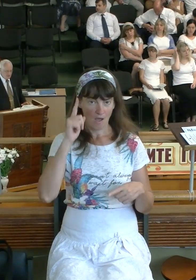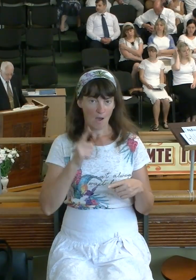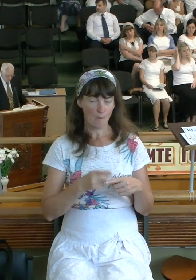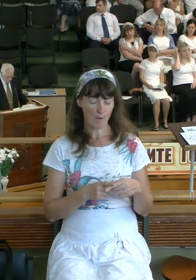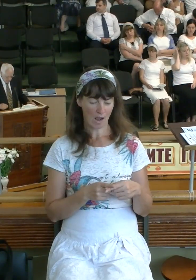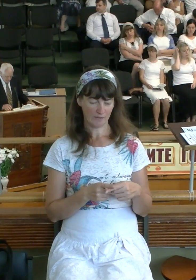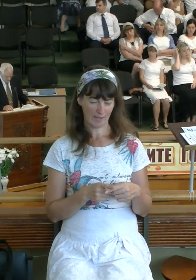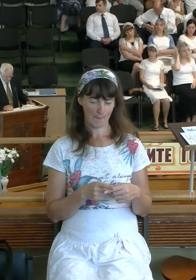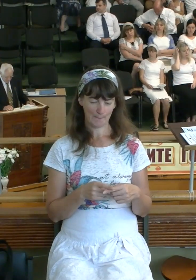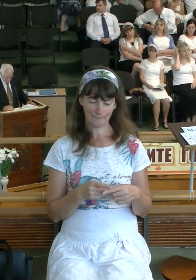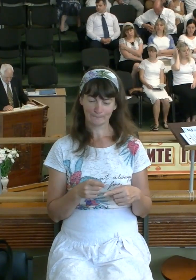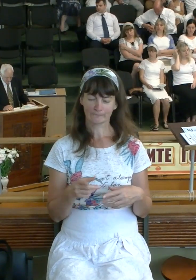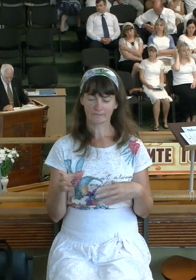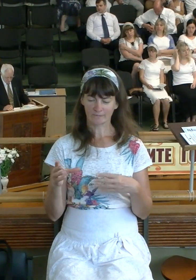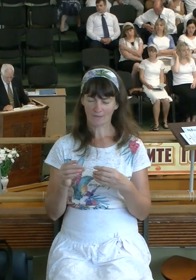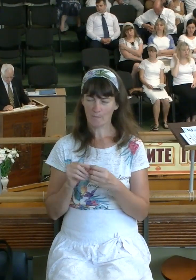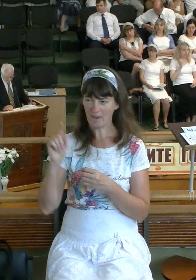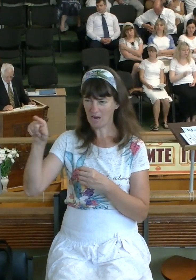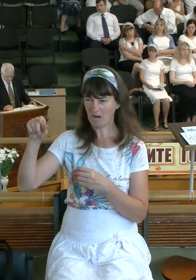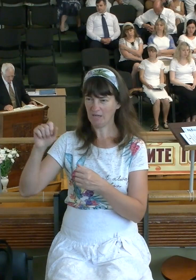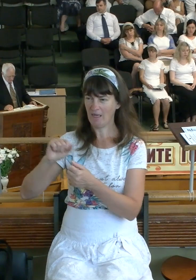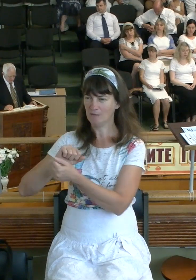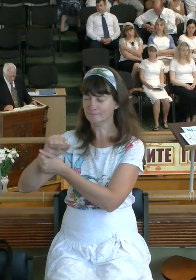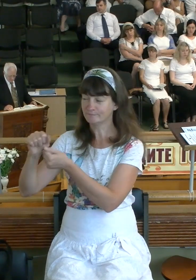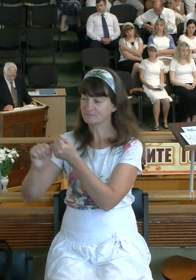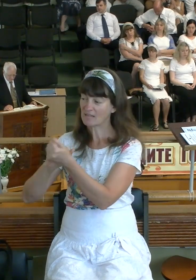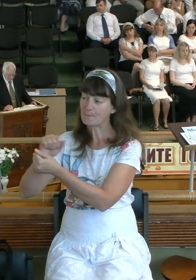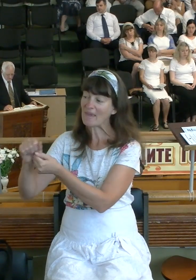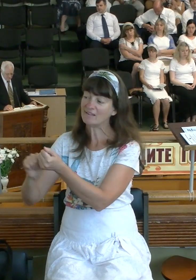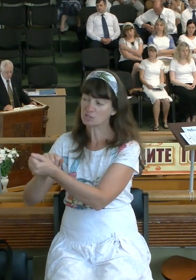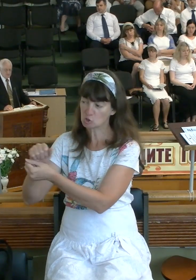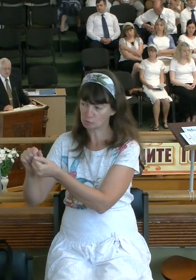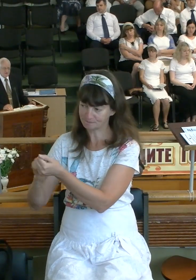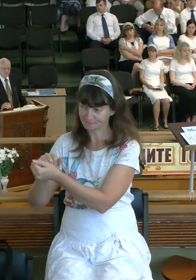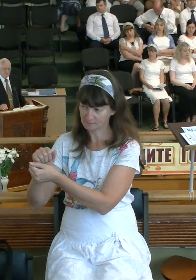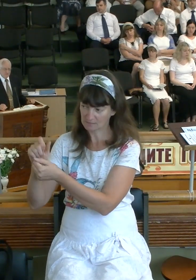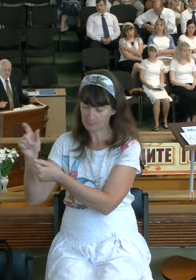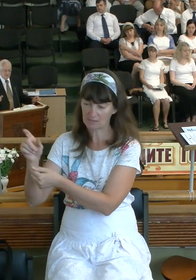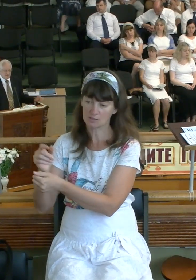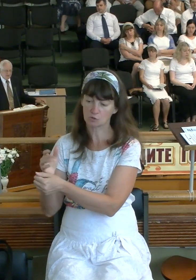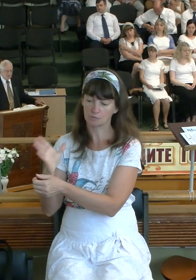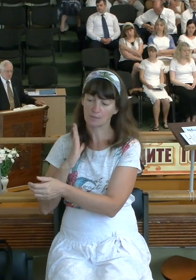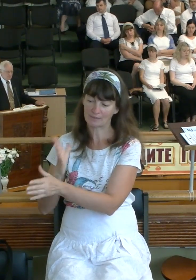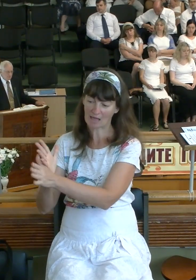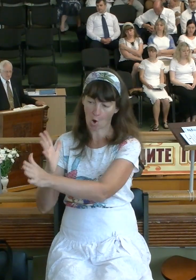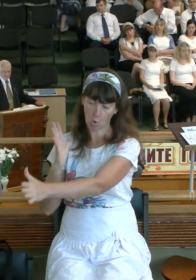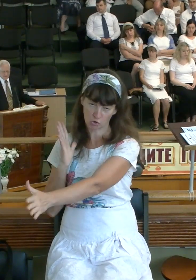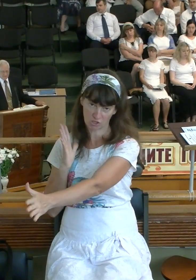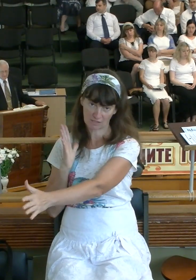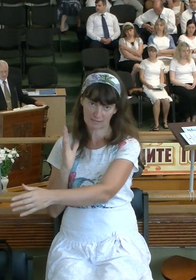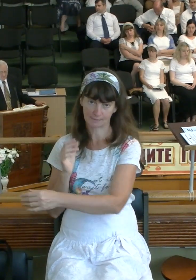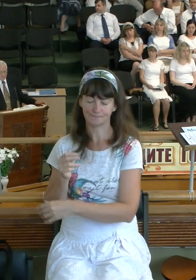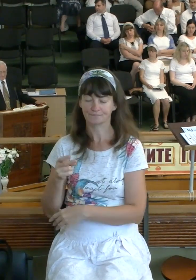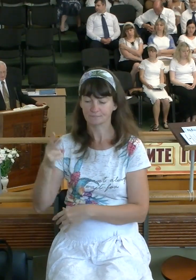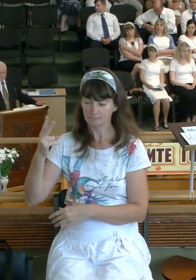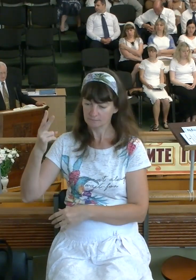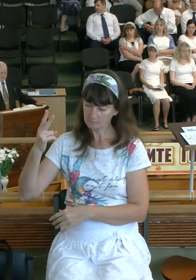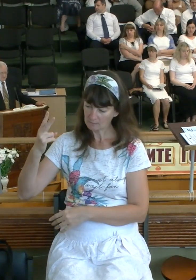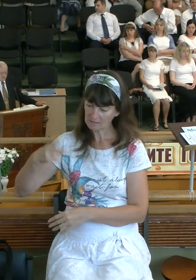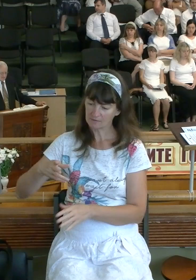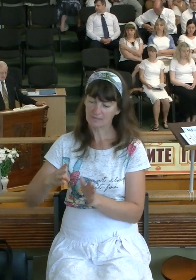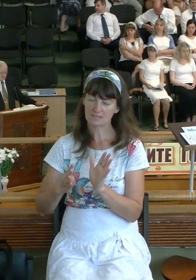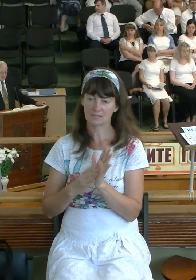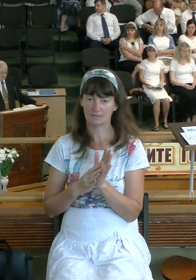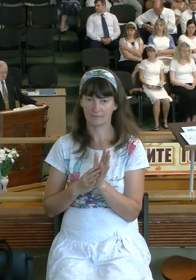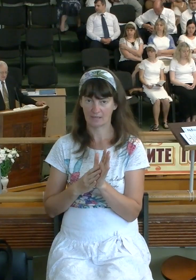на Мельницу в Андреевку Варяговского района, стояли в очереди в 29-м году в августе, в конце